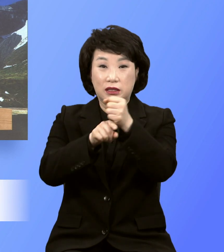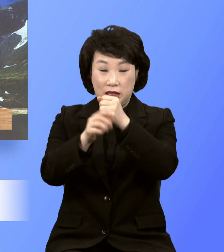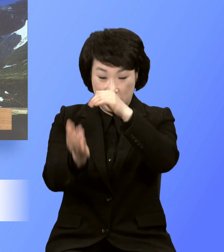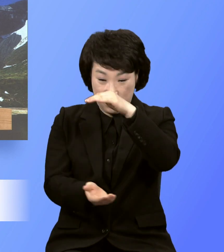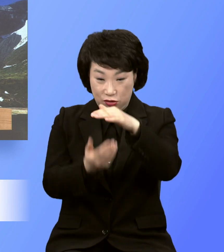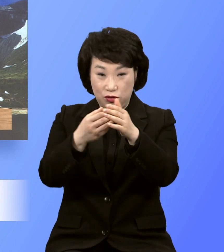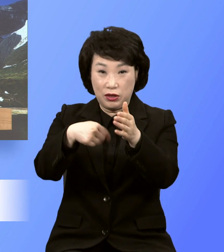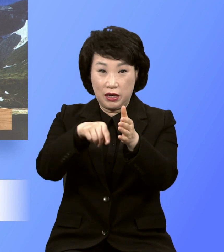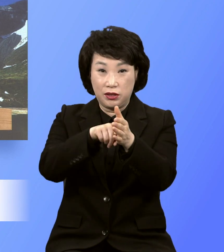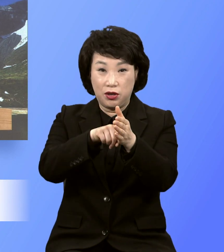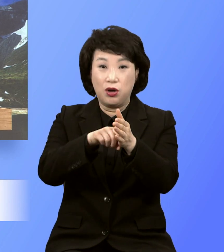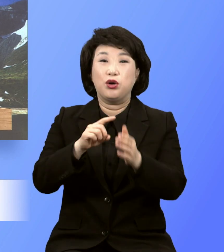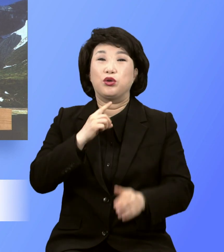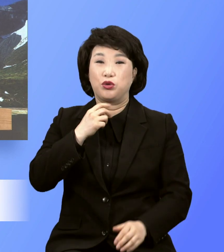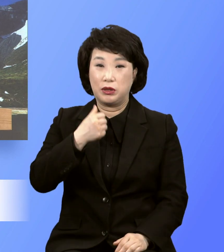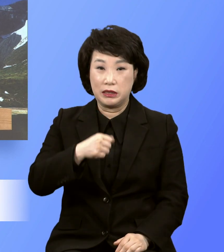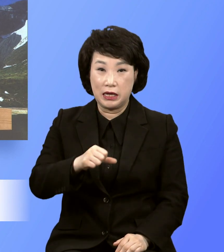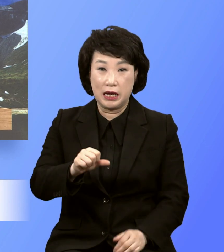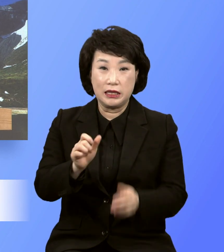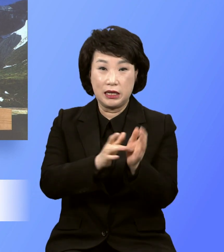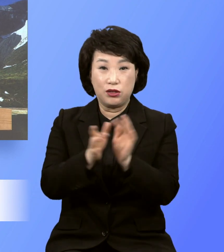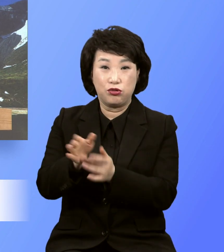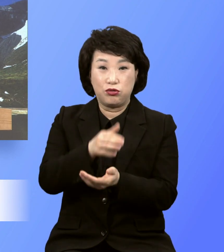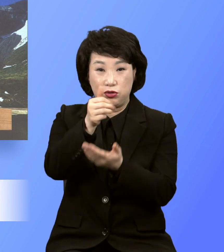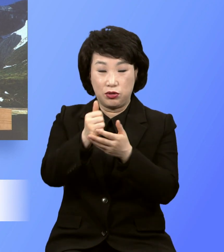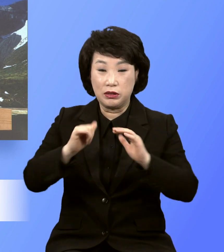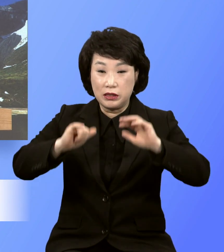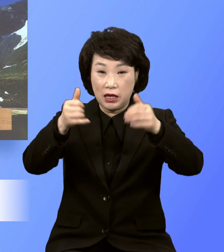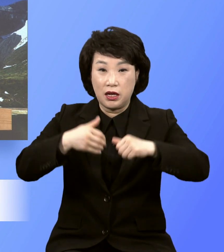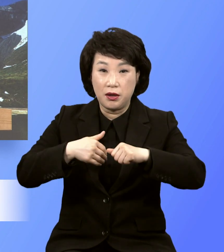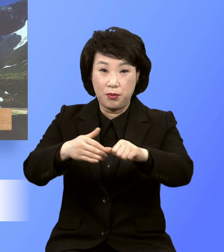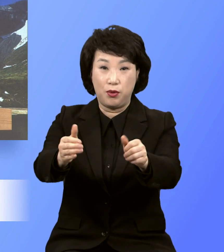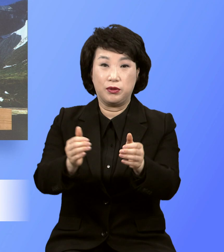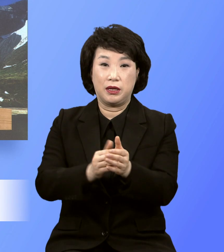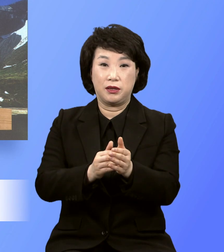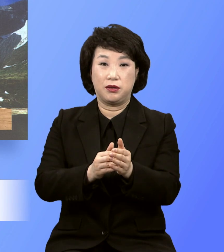이루기 위해서 독생자 예수 그리스도를 세상에